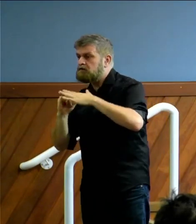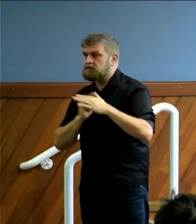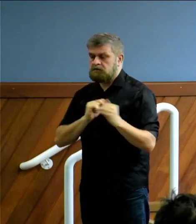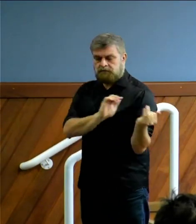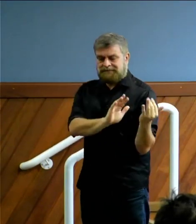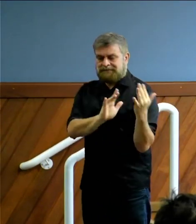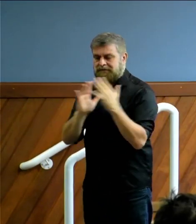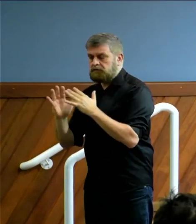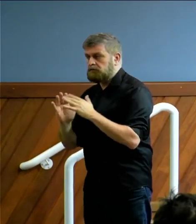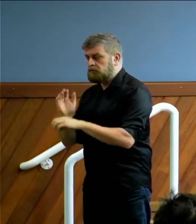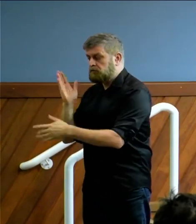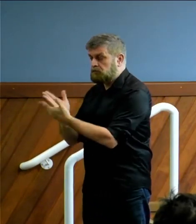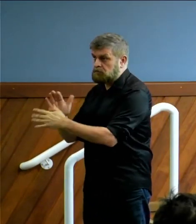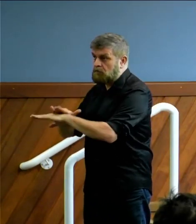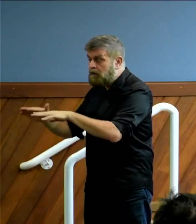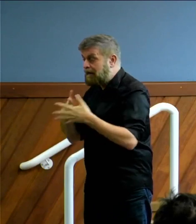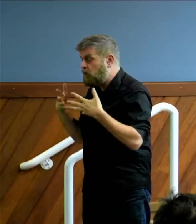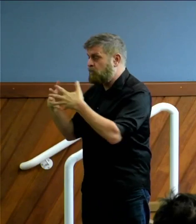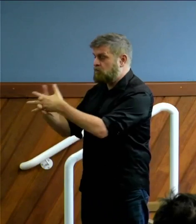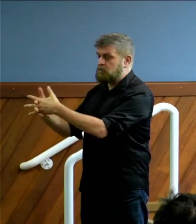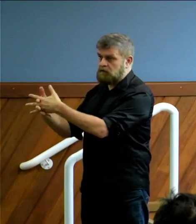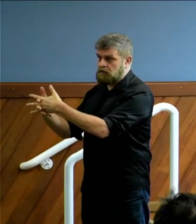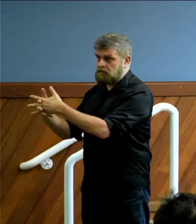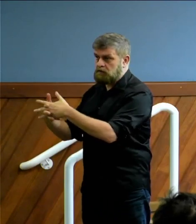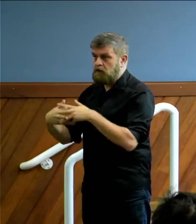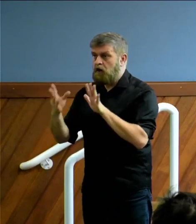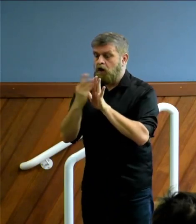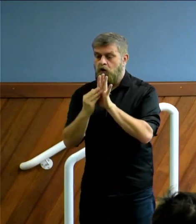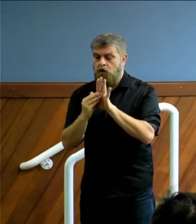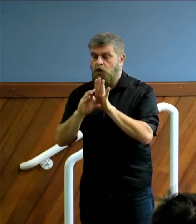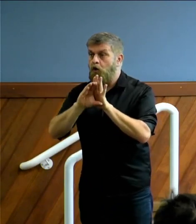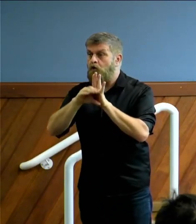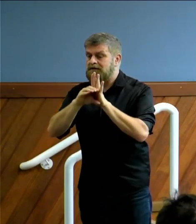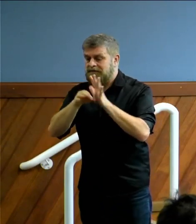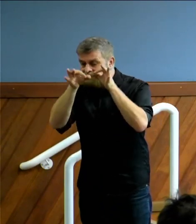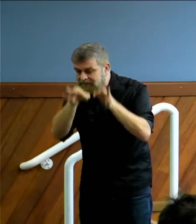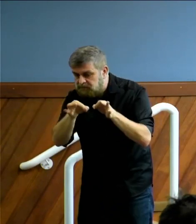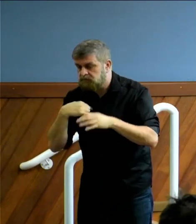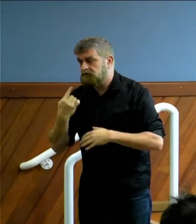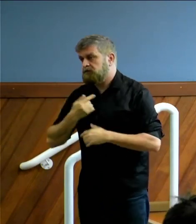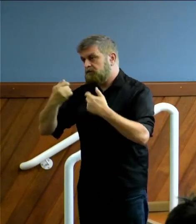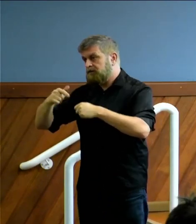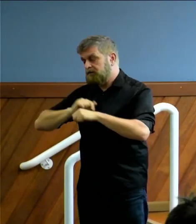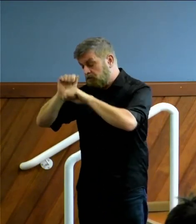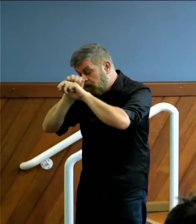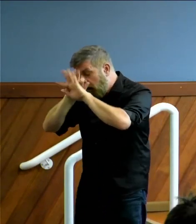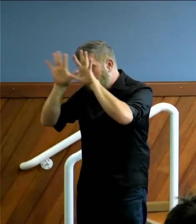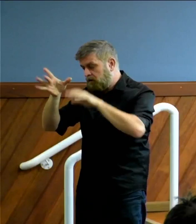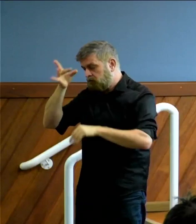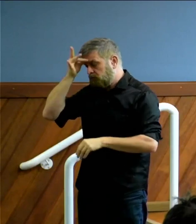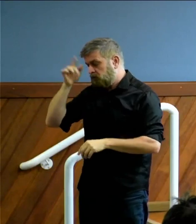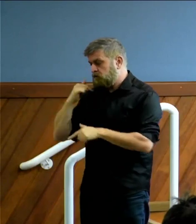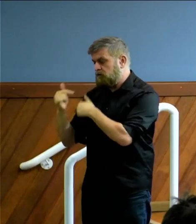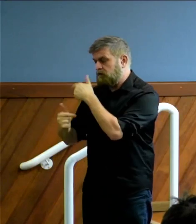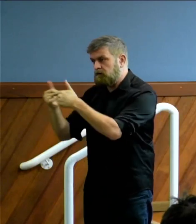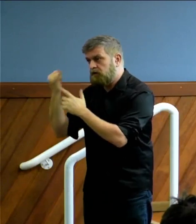da sua existência. Não, então, peraí, muito complicado. O conceito tem que ser um pouco mais preciso, né? A gente precisa ter uma clareza. Então, por isso a gente tem